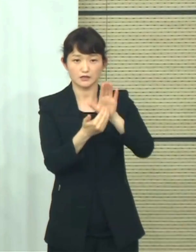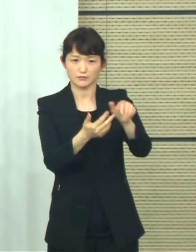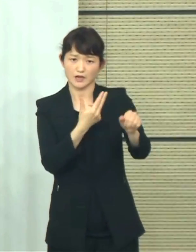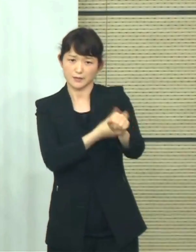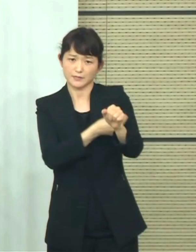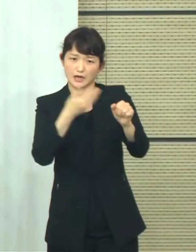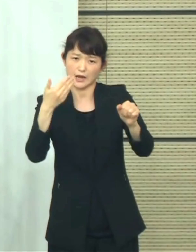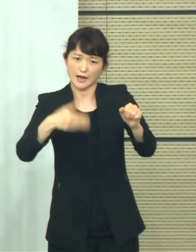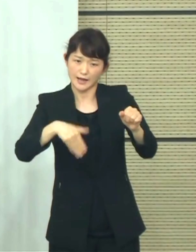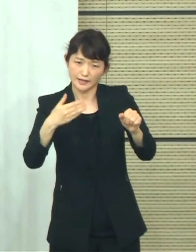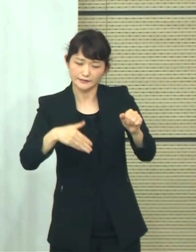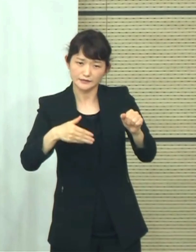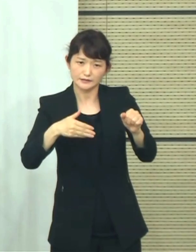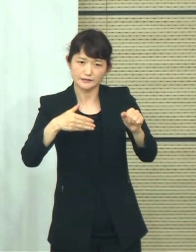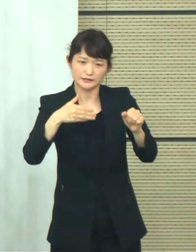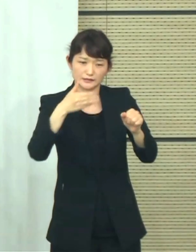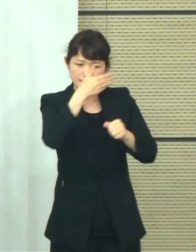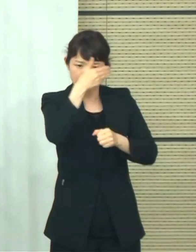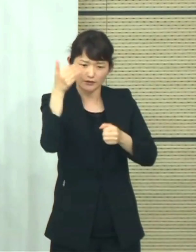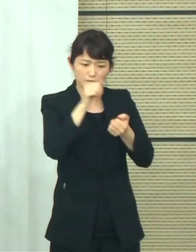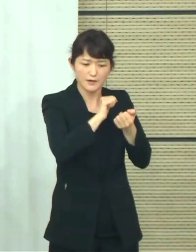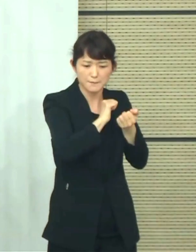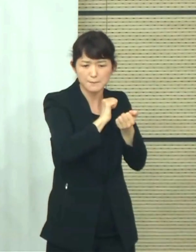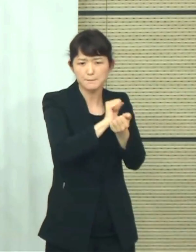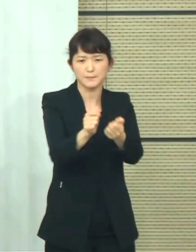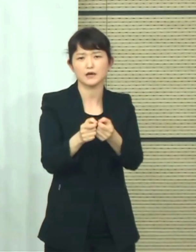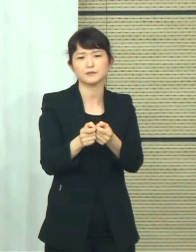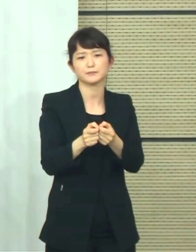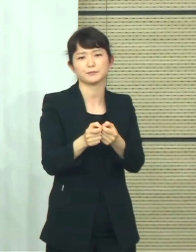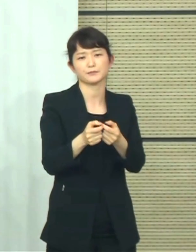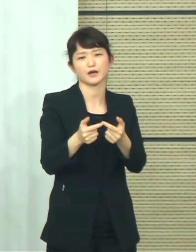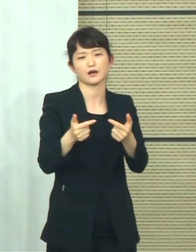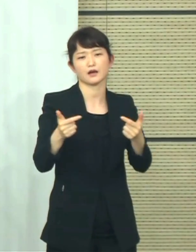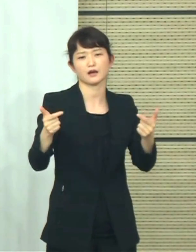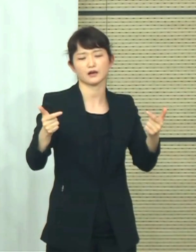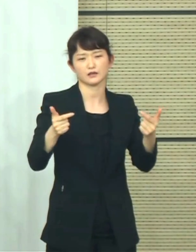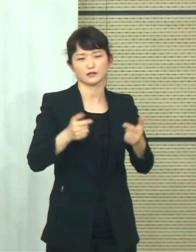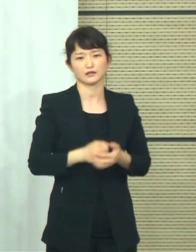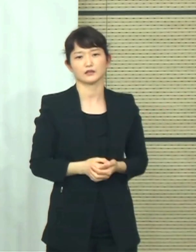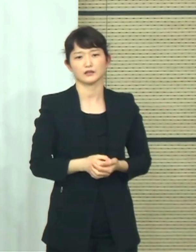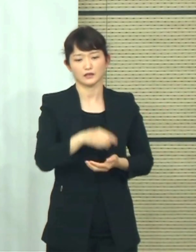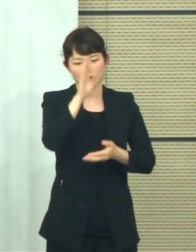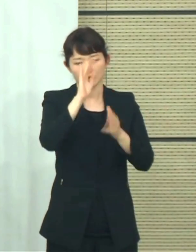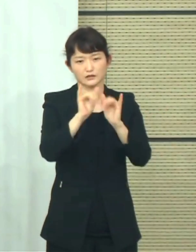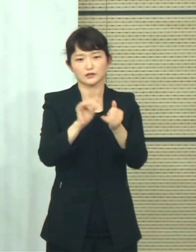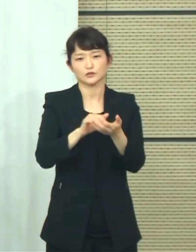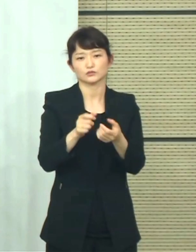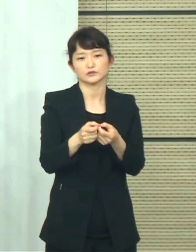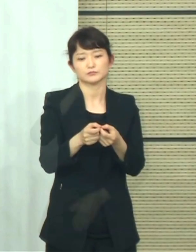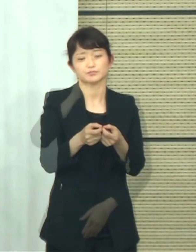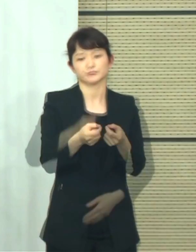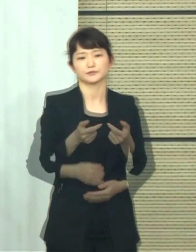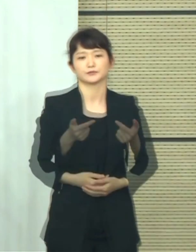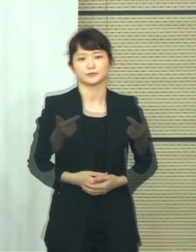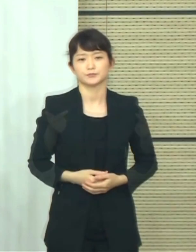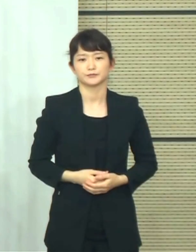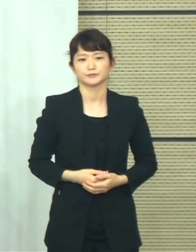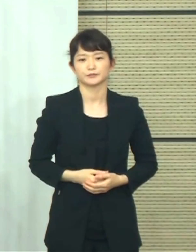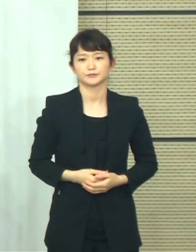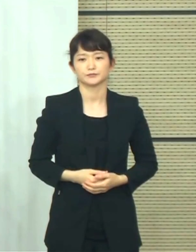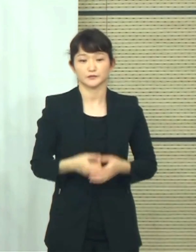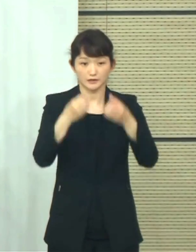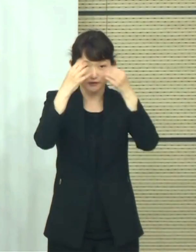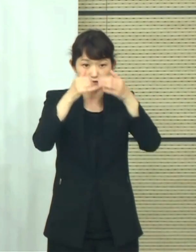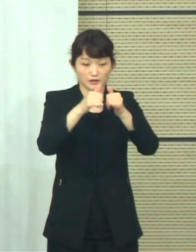않은 청장년층들의 감염이 크게 늘어나고 있으며 환자 수 증가를 견인하고 있습니다.